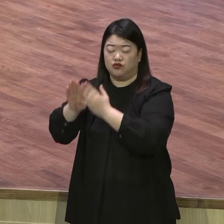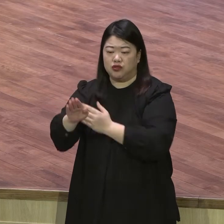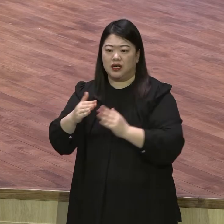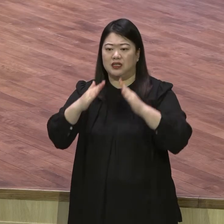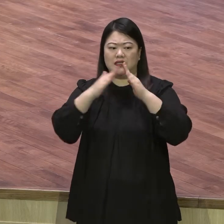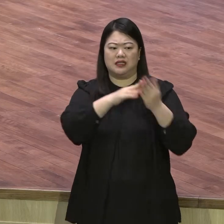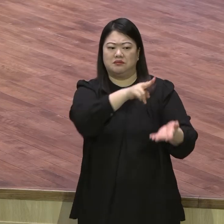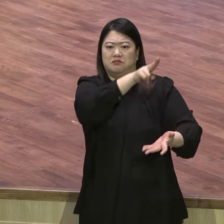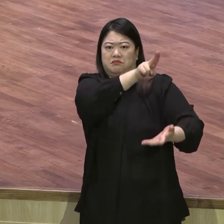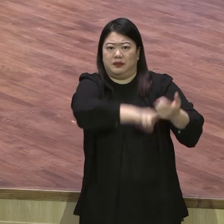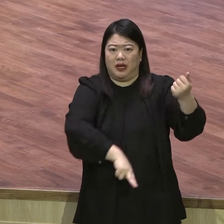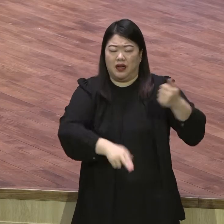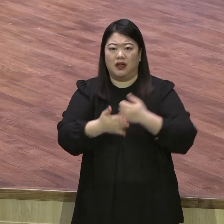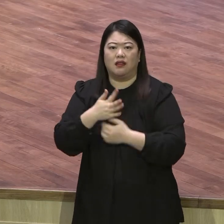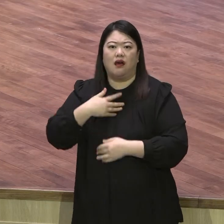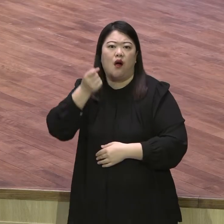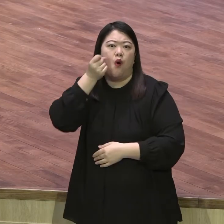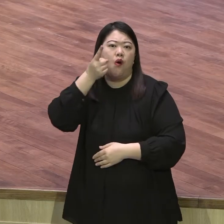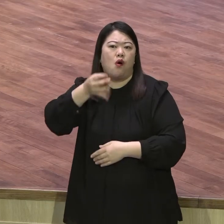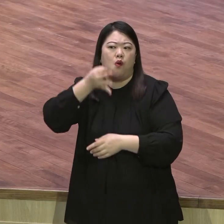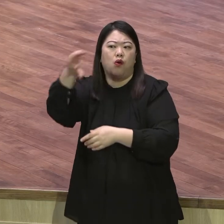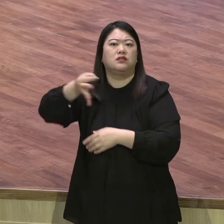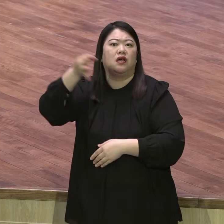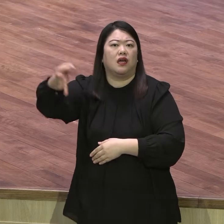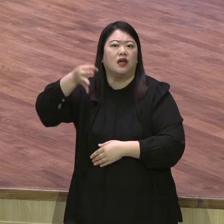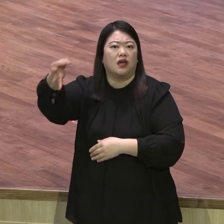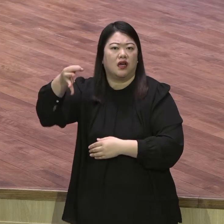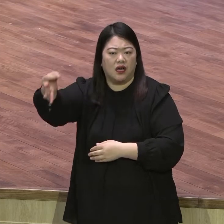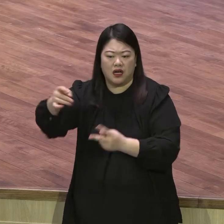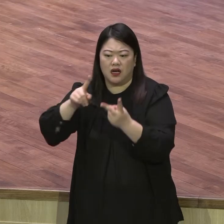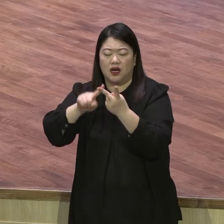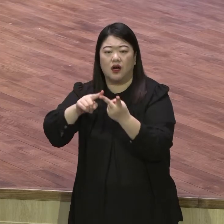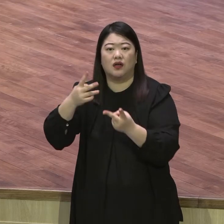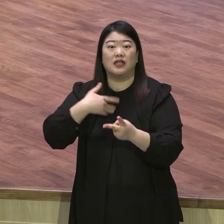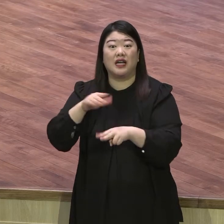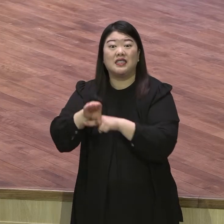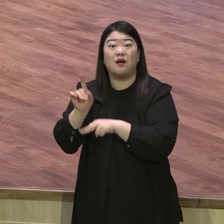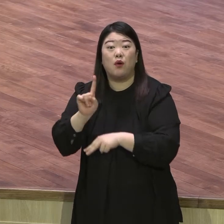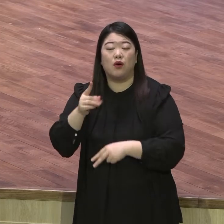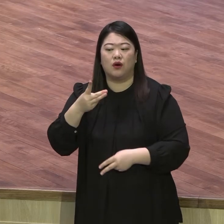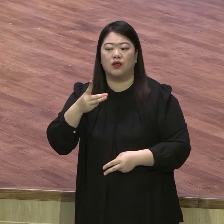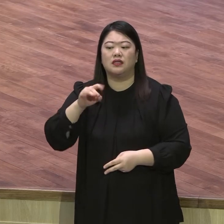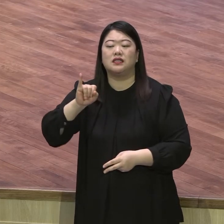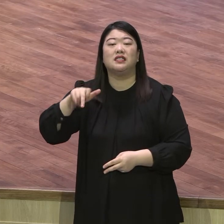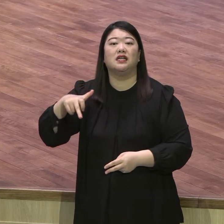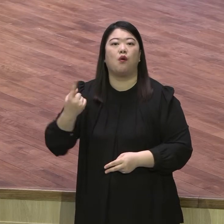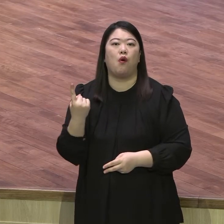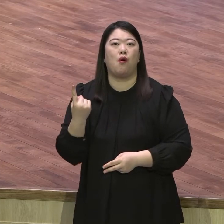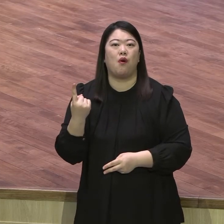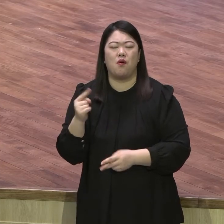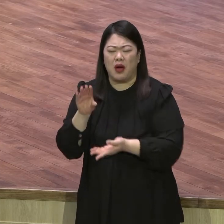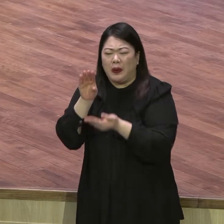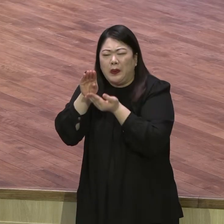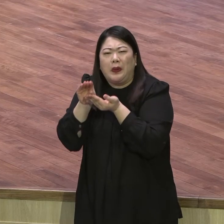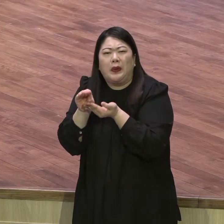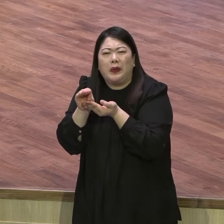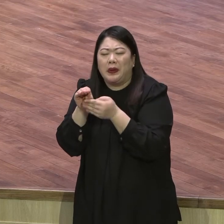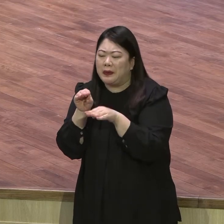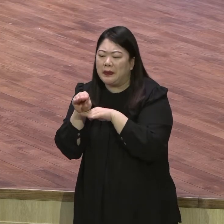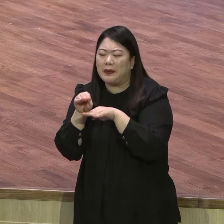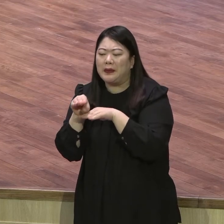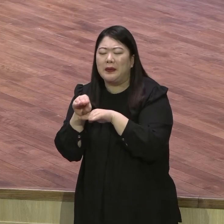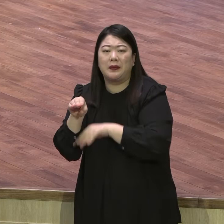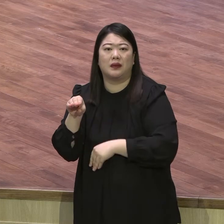다 드리고 사골세 티코 목사 중에 티코는 내밖에 없었습니다.